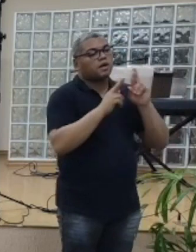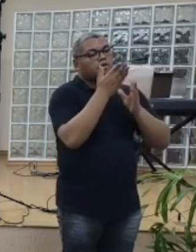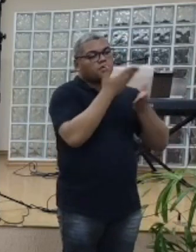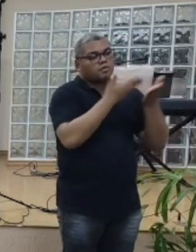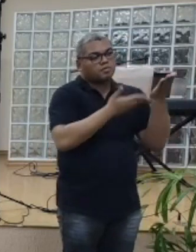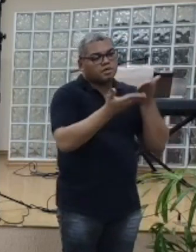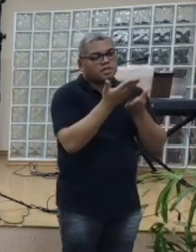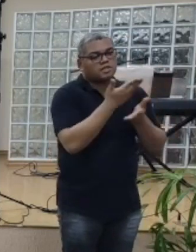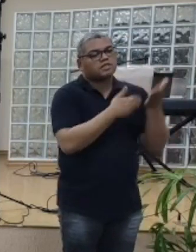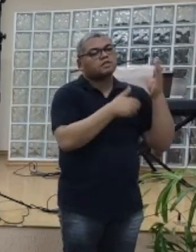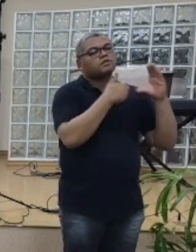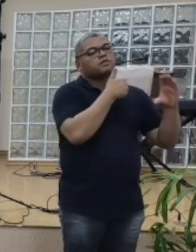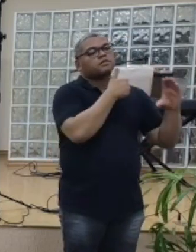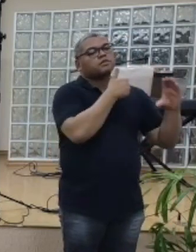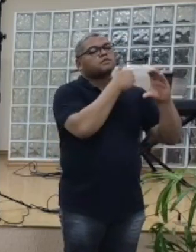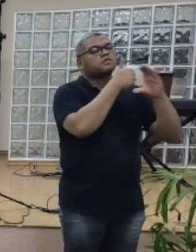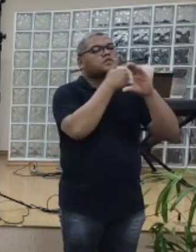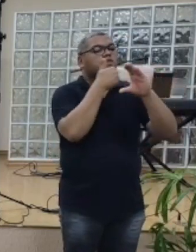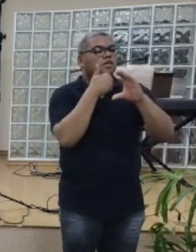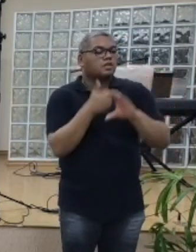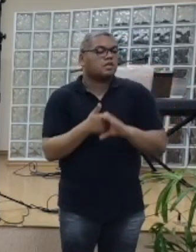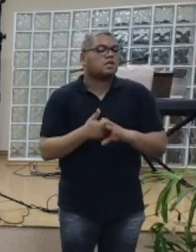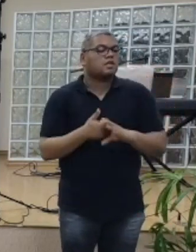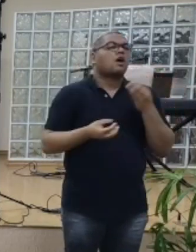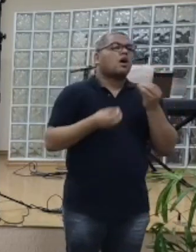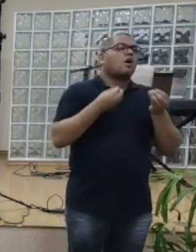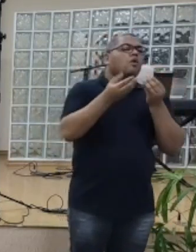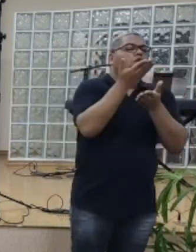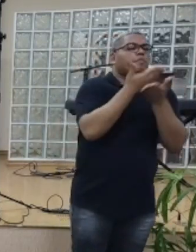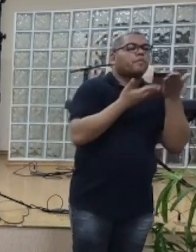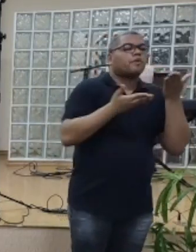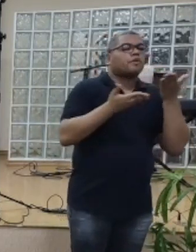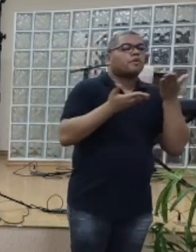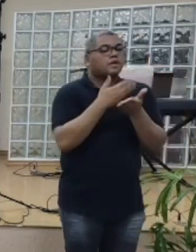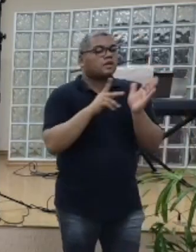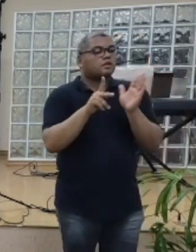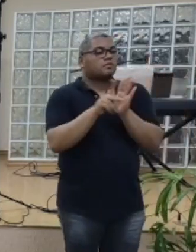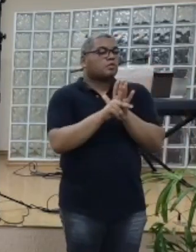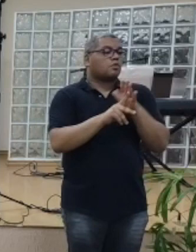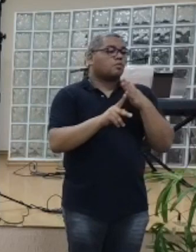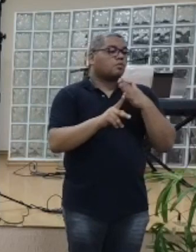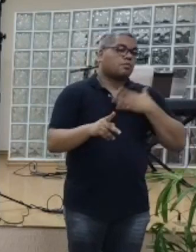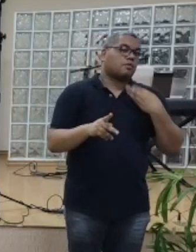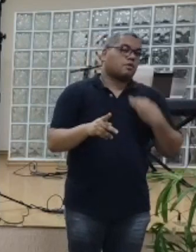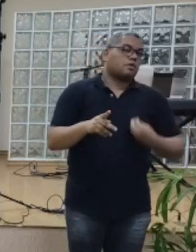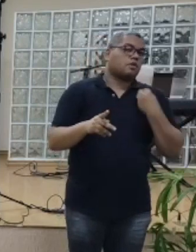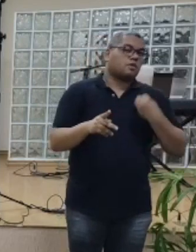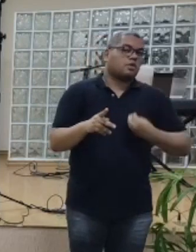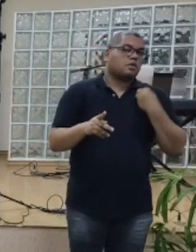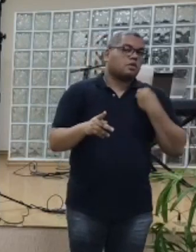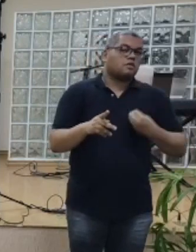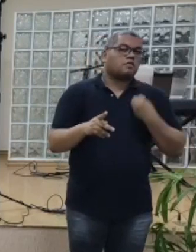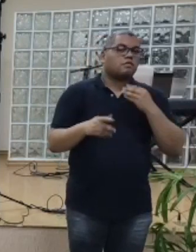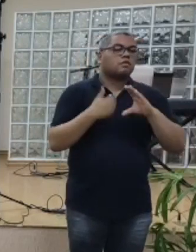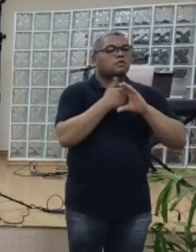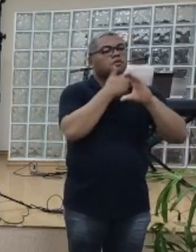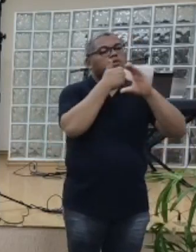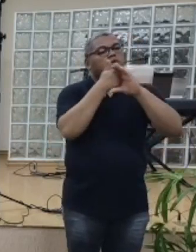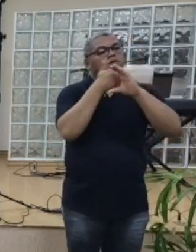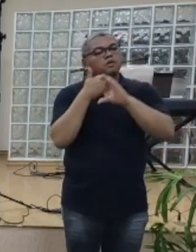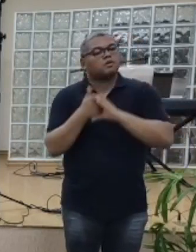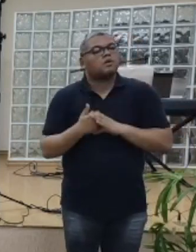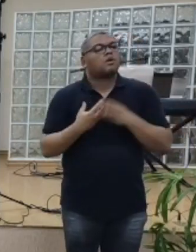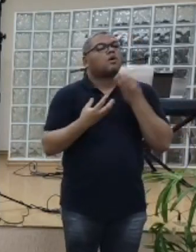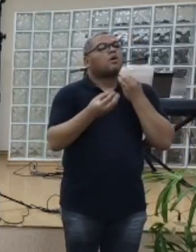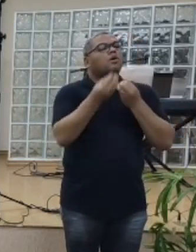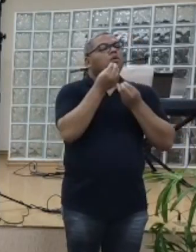de crente? Como é que eu trato minha vida cristã? Como é que eu tenho levado a minha